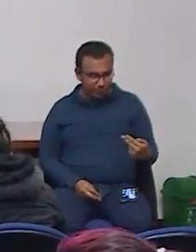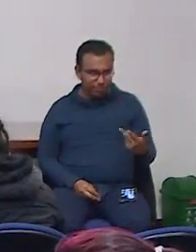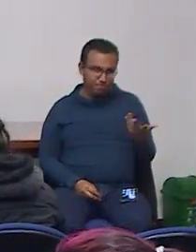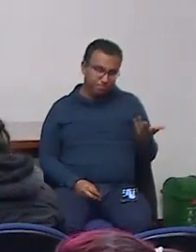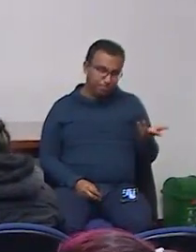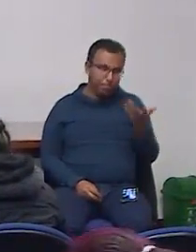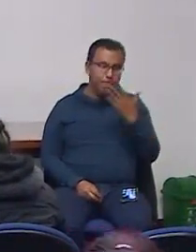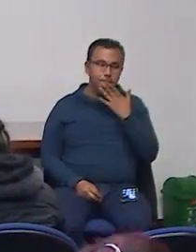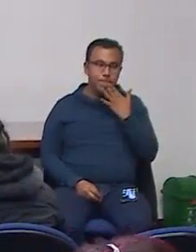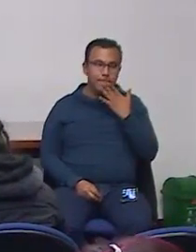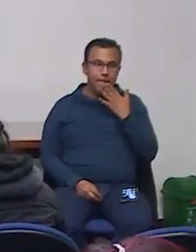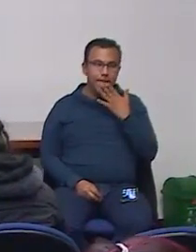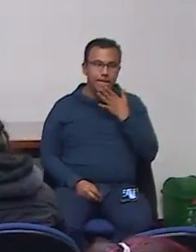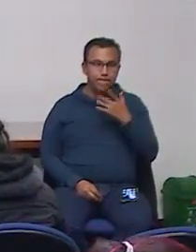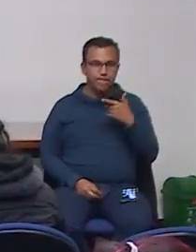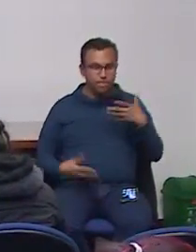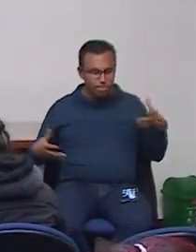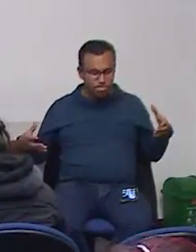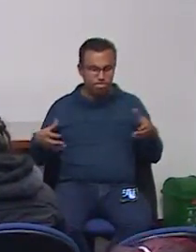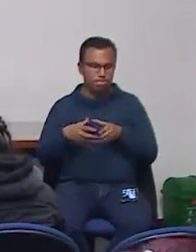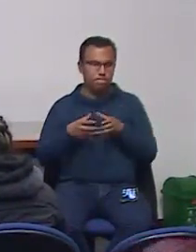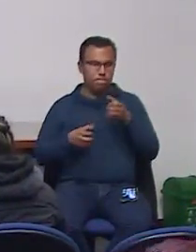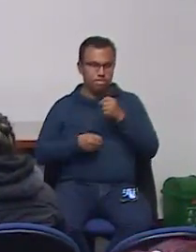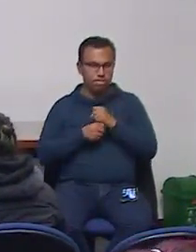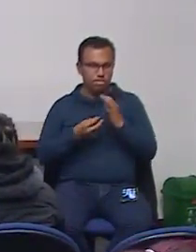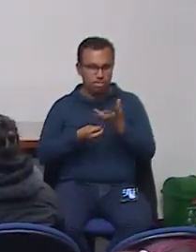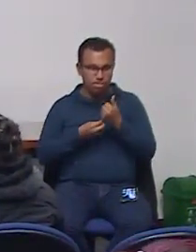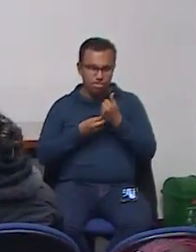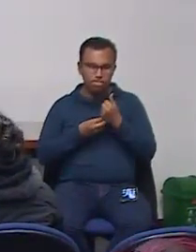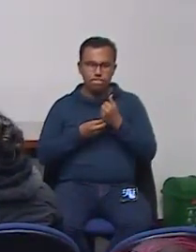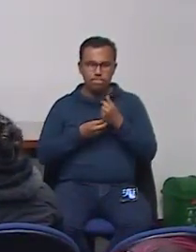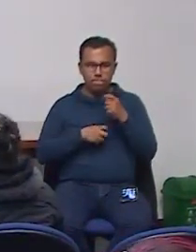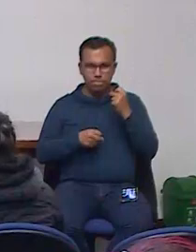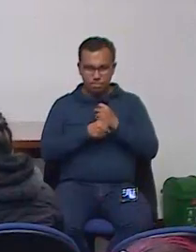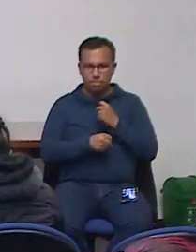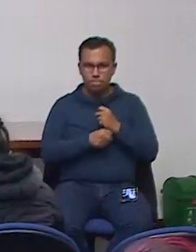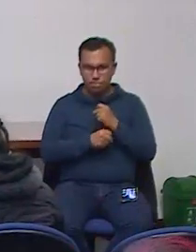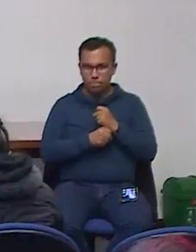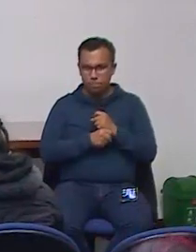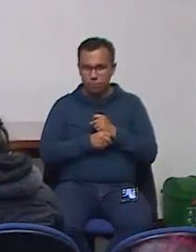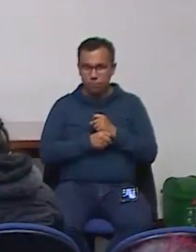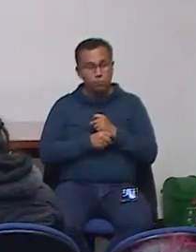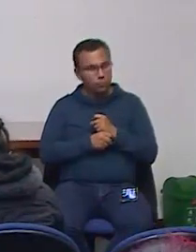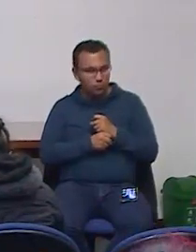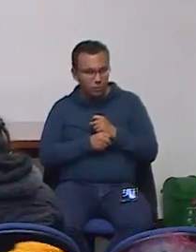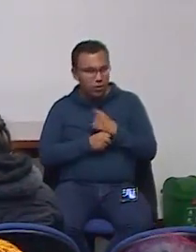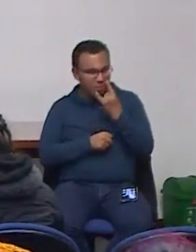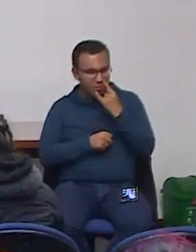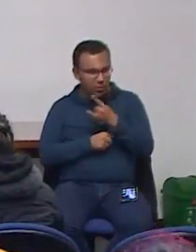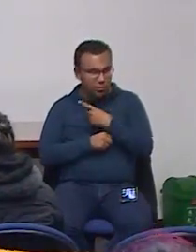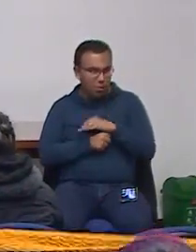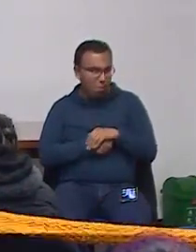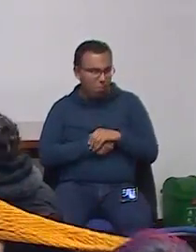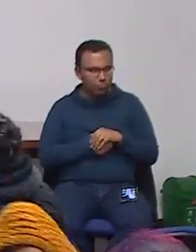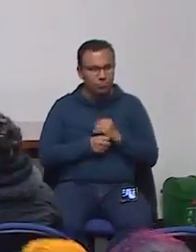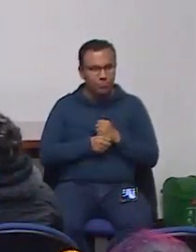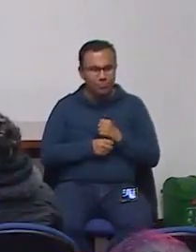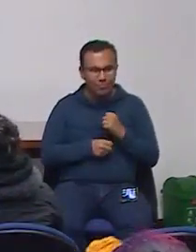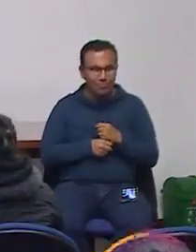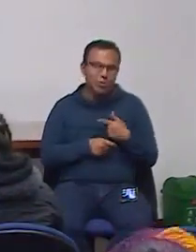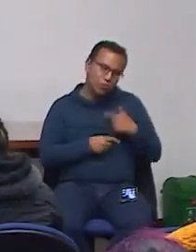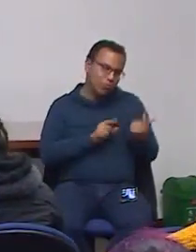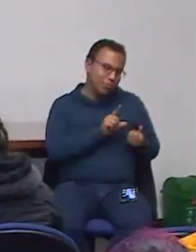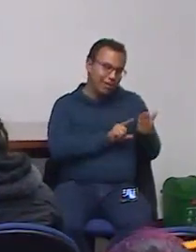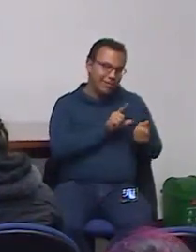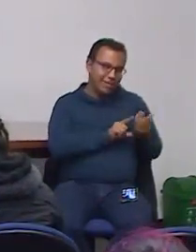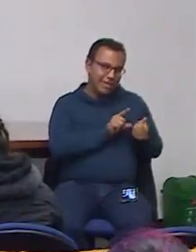nosotros tenemos sea tenemos que ños de arte para poder trabajar es esos implementos es lenguaje